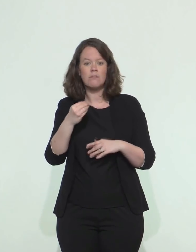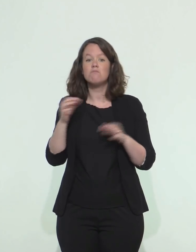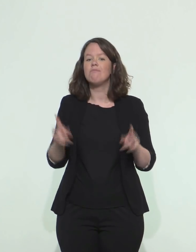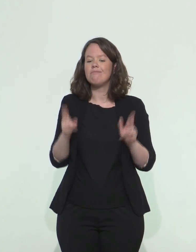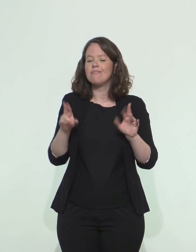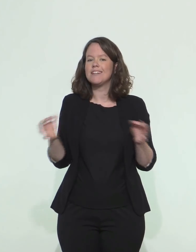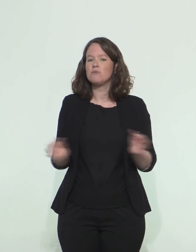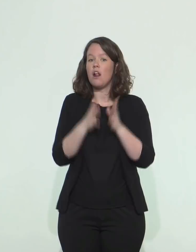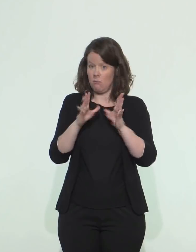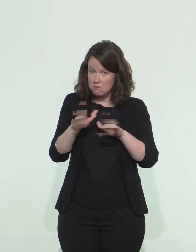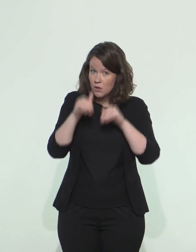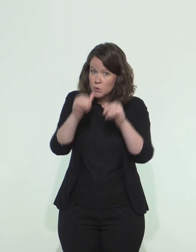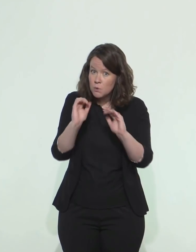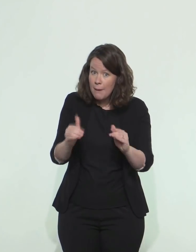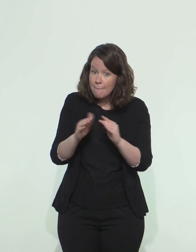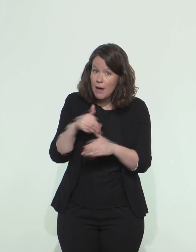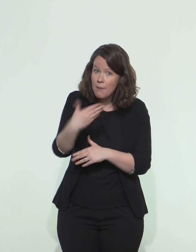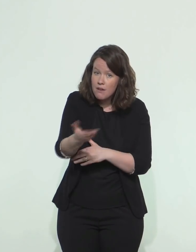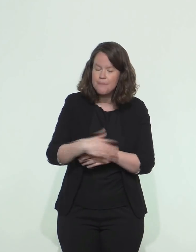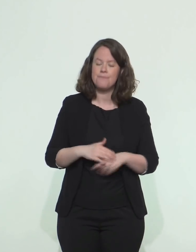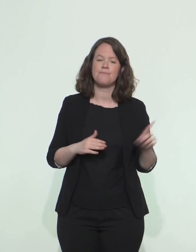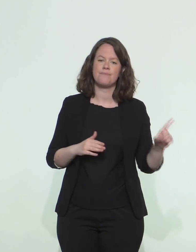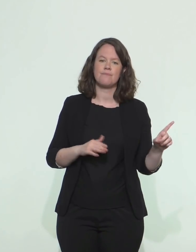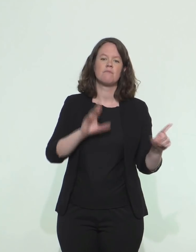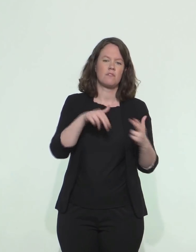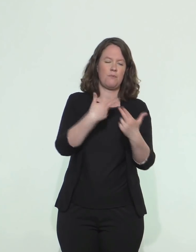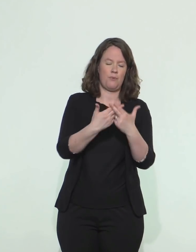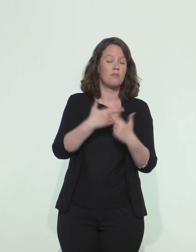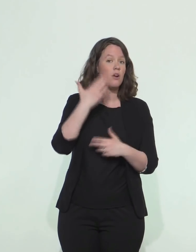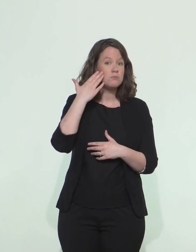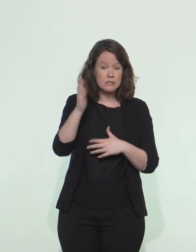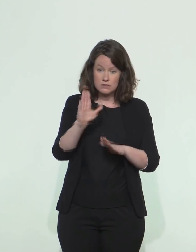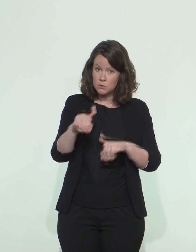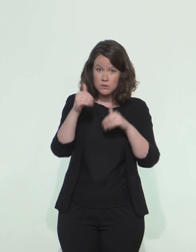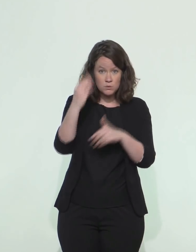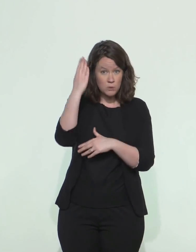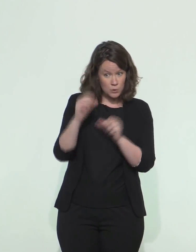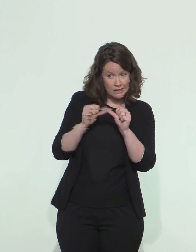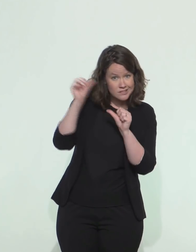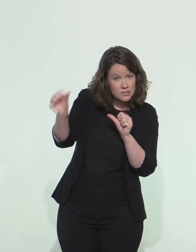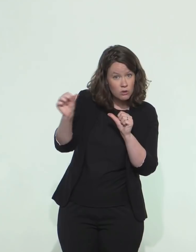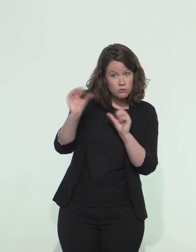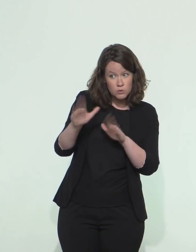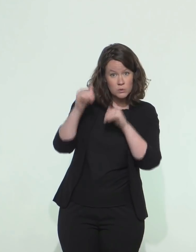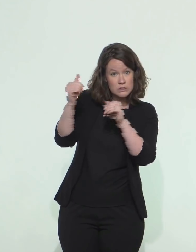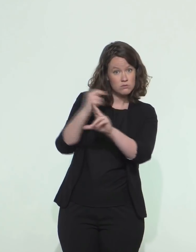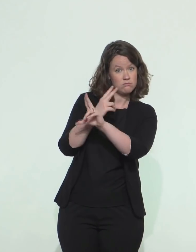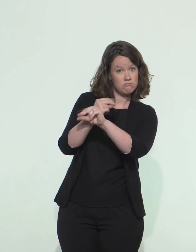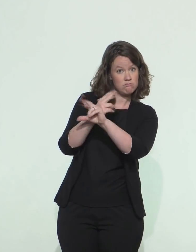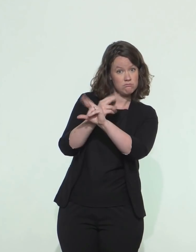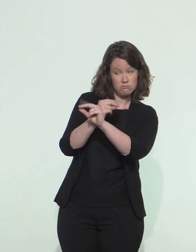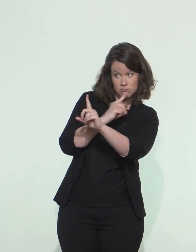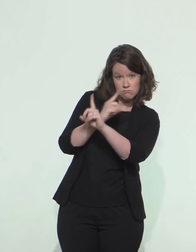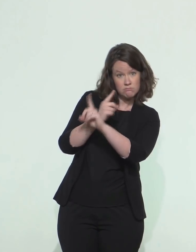Évidemment, tout a été fait, vous savez, pour favoriser la téléconsultation, les télésoins. Et donc, si c'est nécessaire, nous le poursuivrons. C'est un succès considérable de